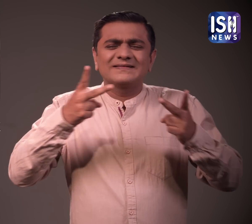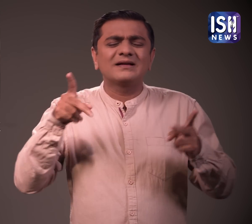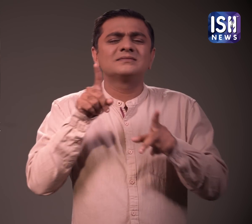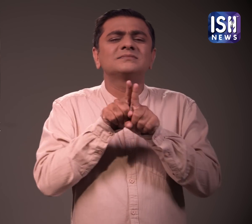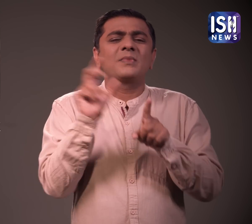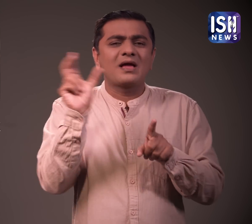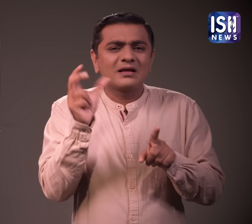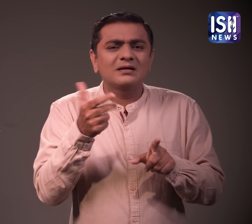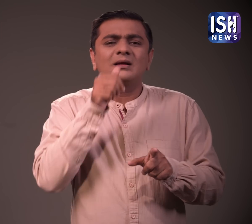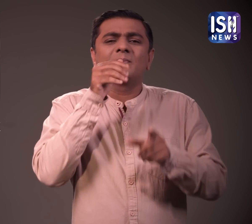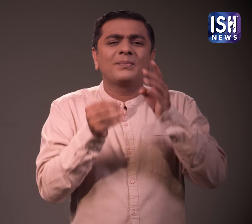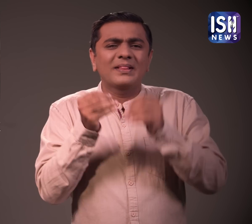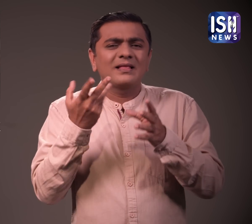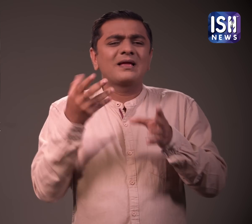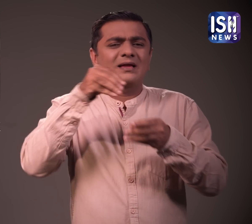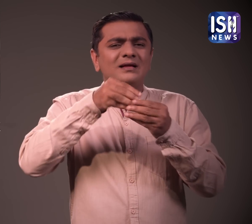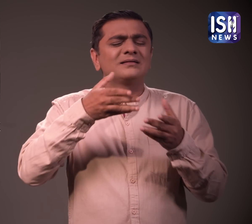प्राकृतिक अव्यायों से प्राप्त होते है